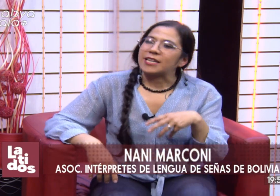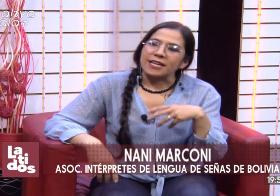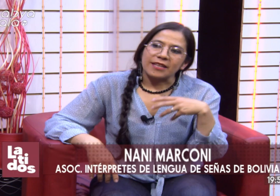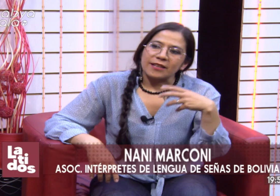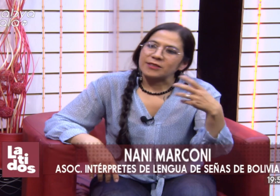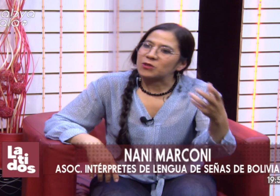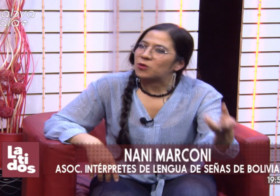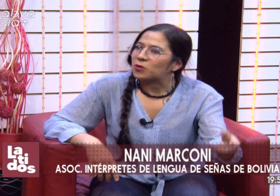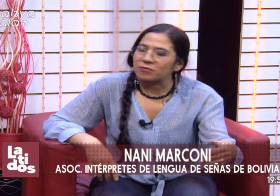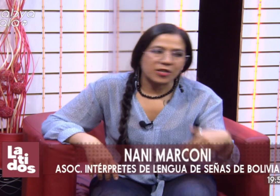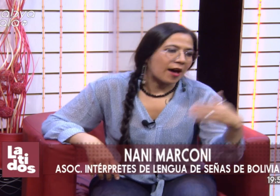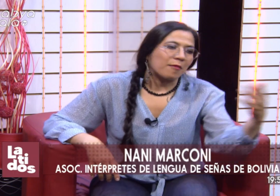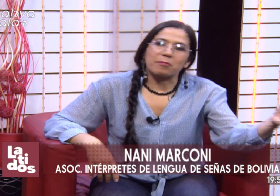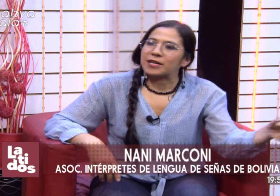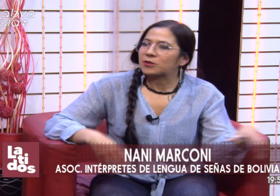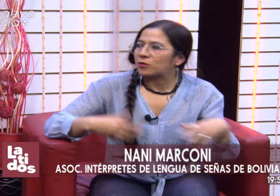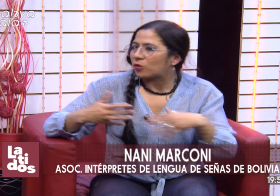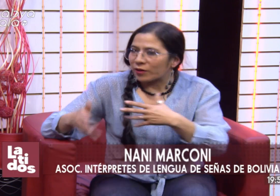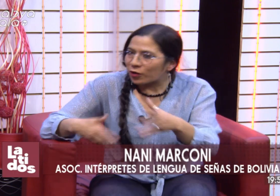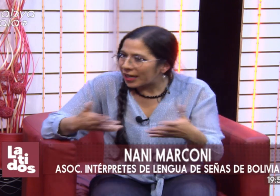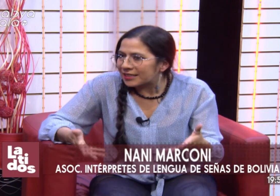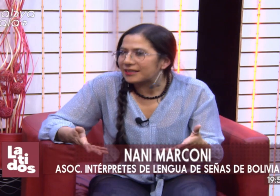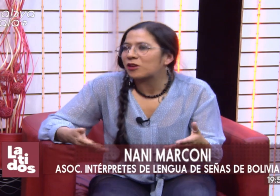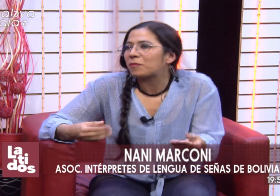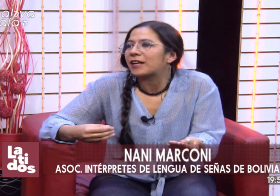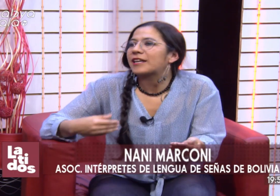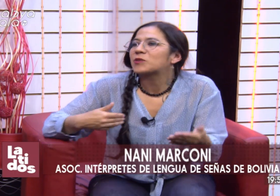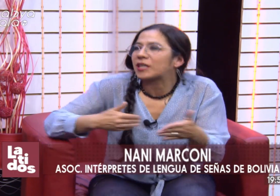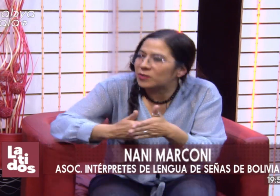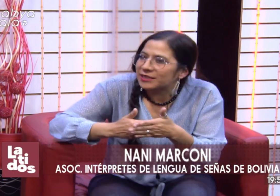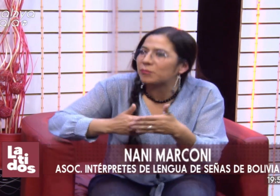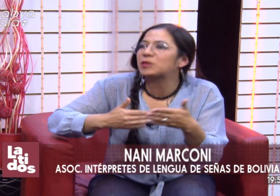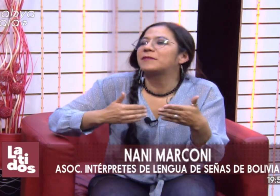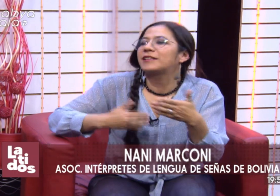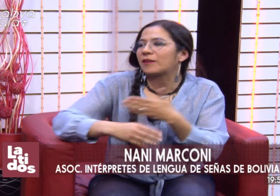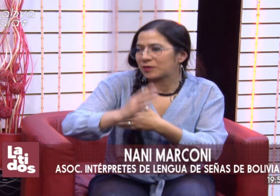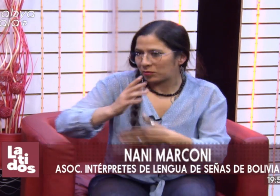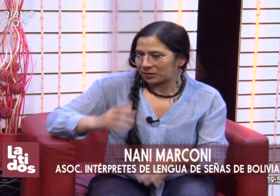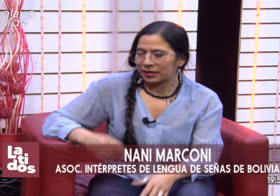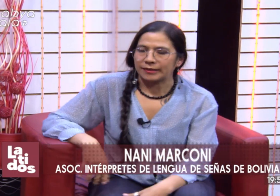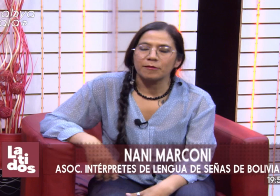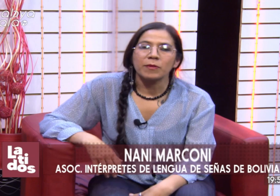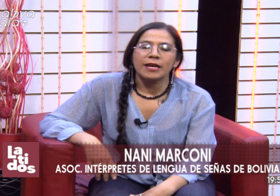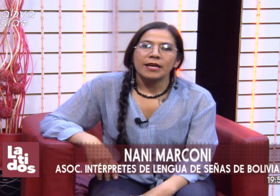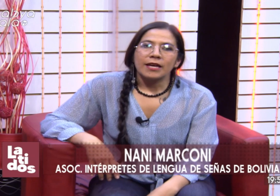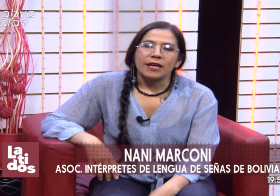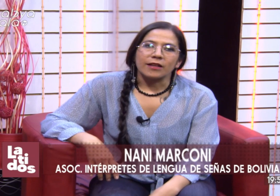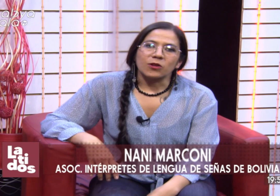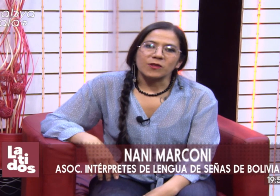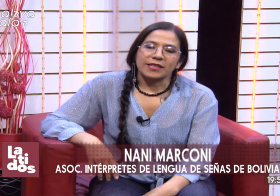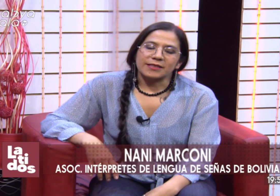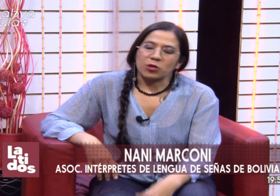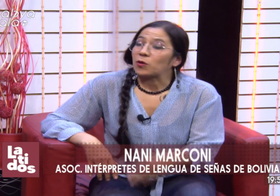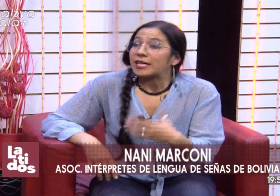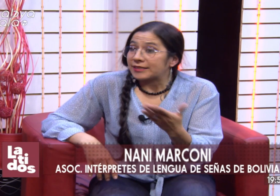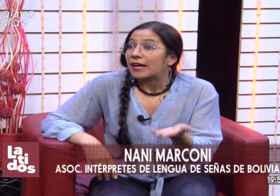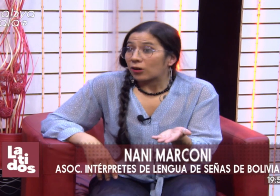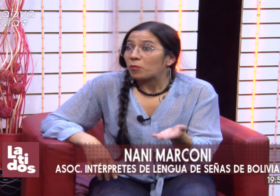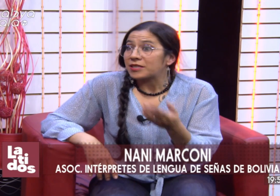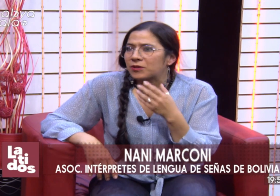señas, con rampas, con lo que fuera necesario para que eso que no se está posibilitando se posibilite. Entonces, bueno, esta convención marca